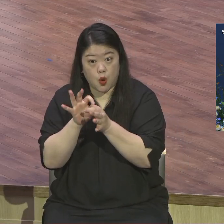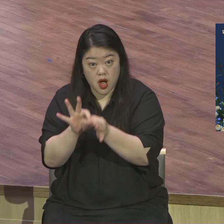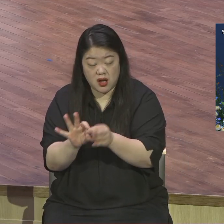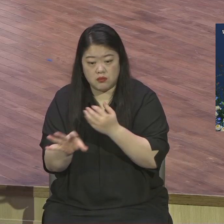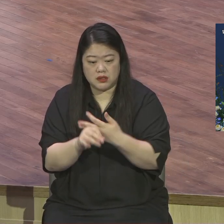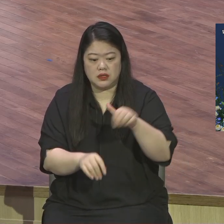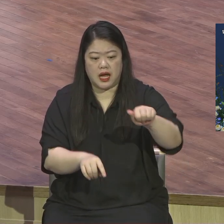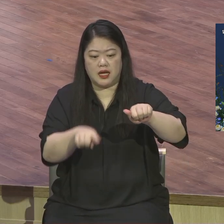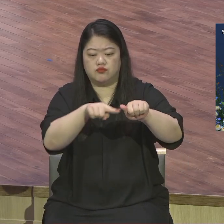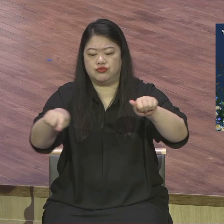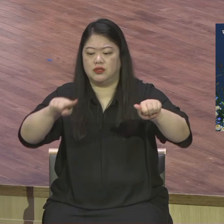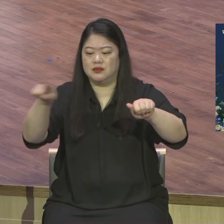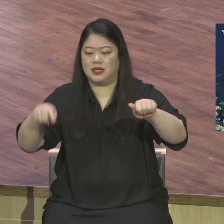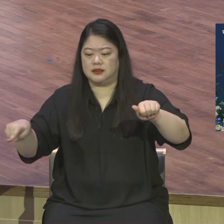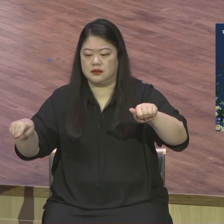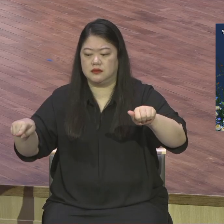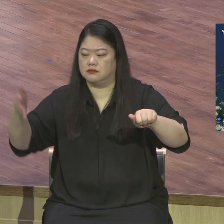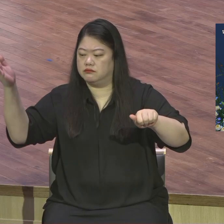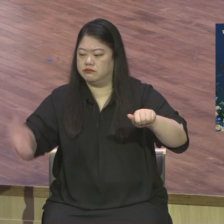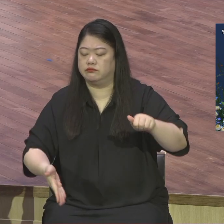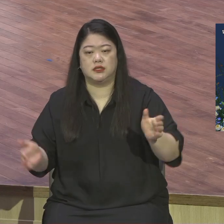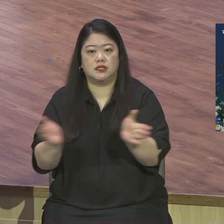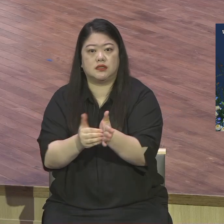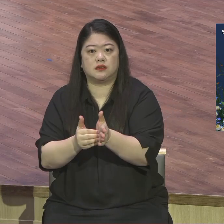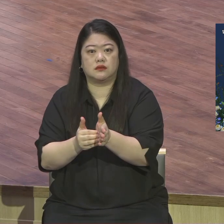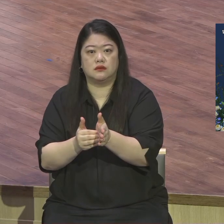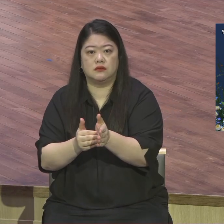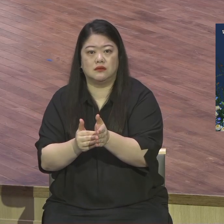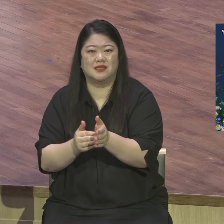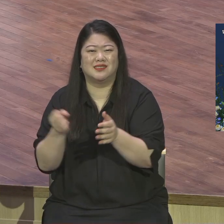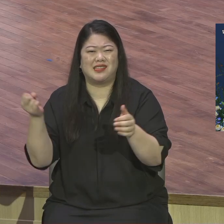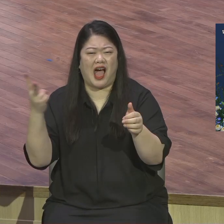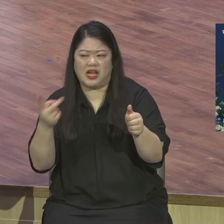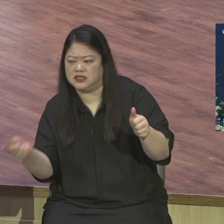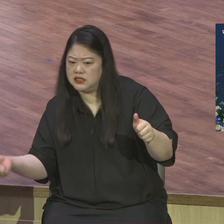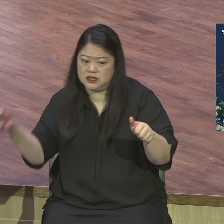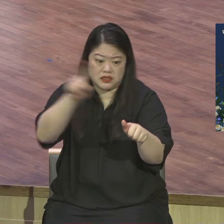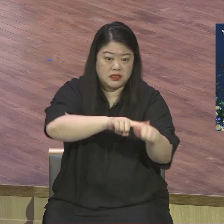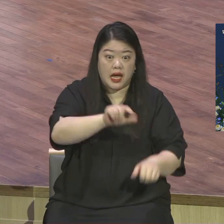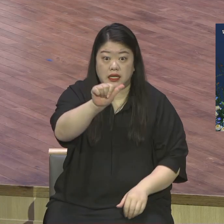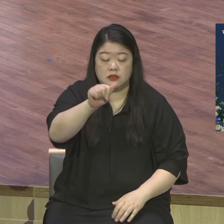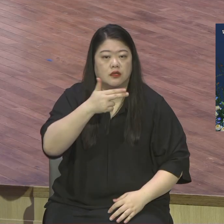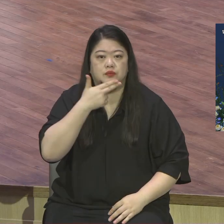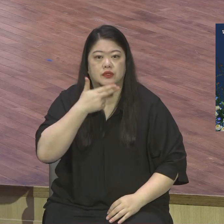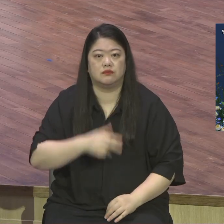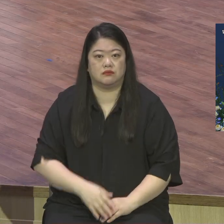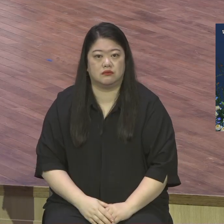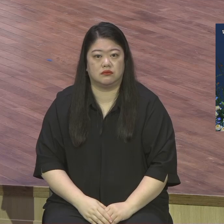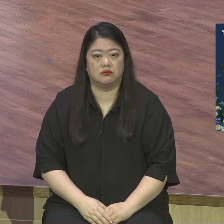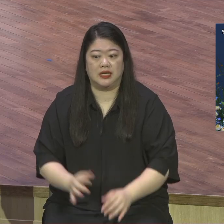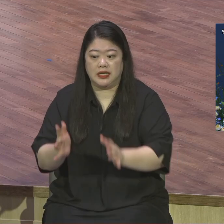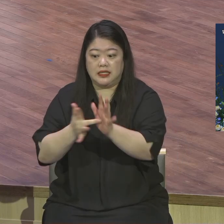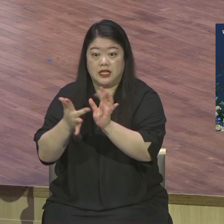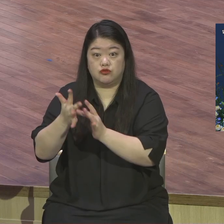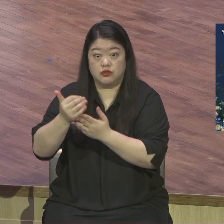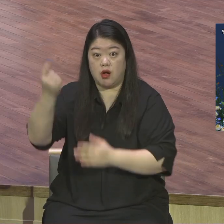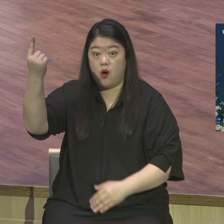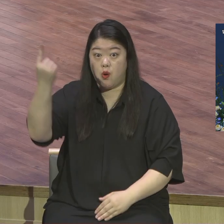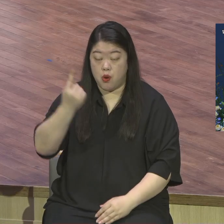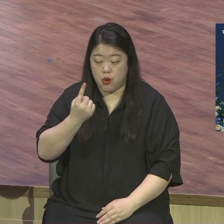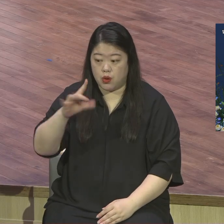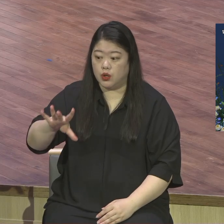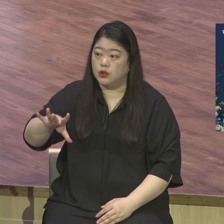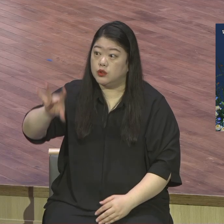예수 거이토를 통해서 구원이 끝난다. 초림과 제림. 분명히 마무리를